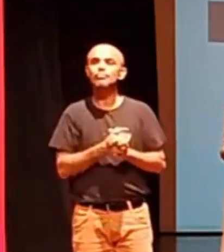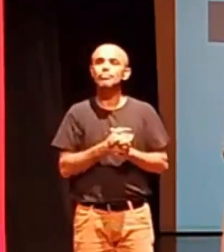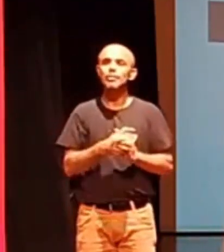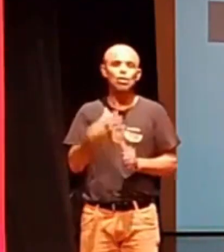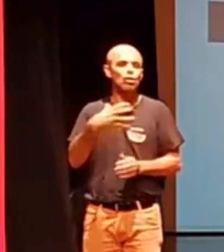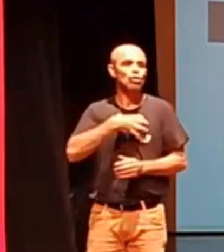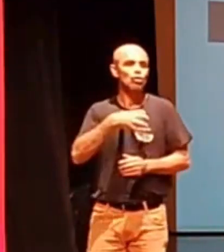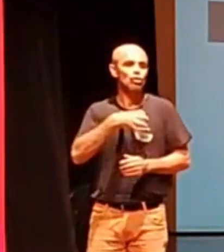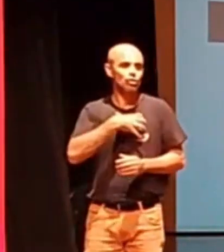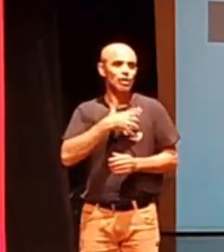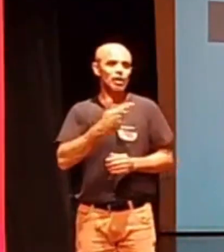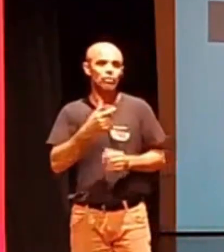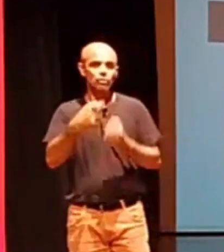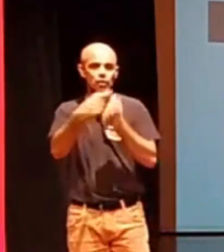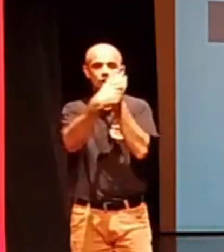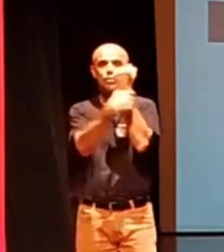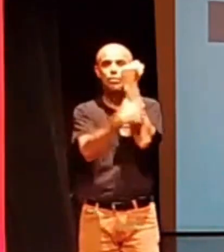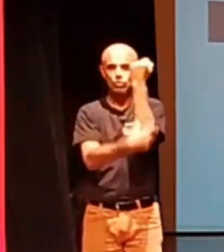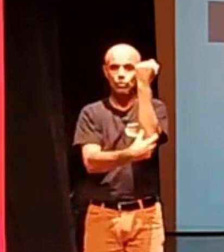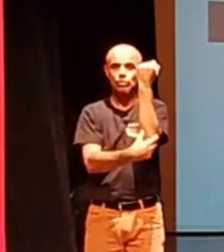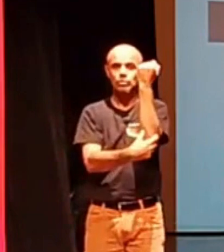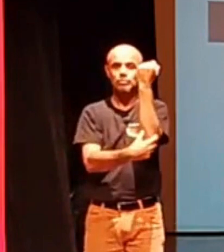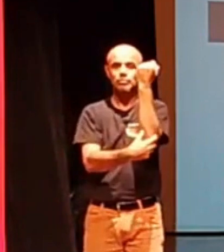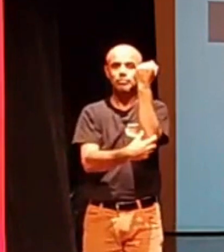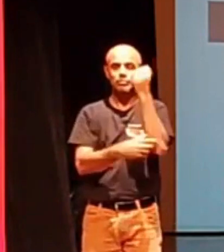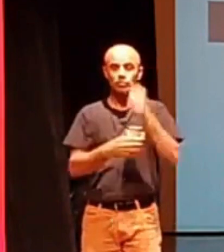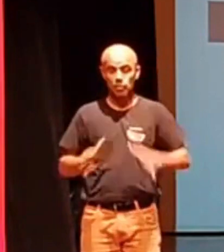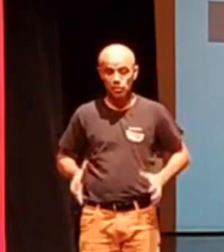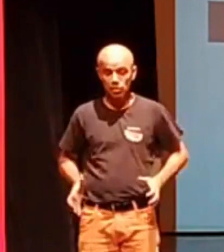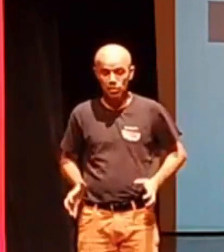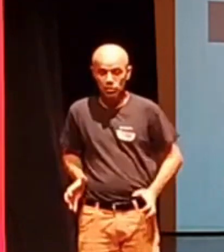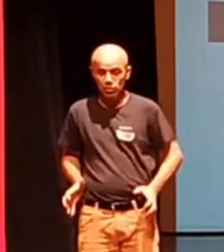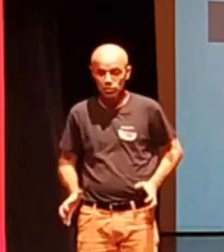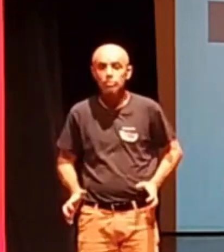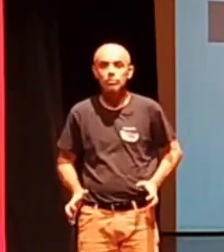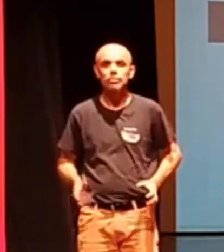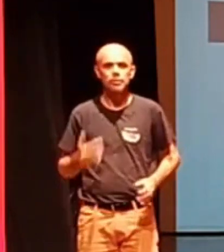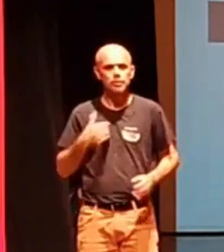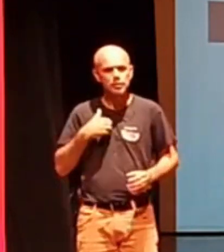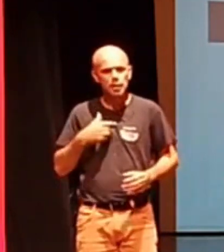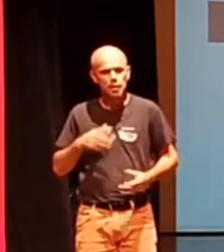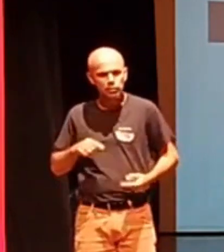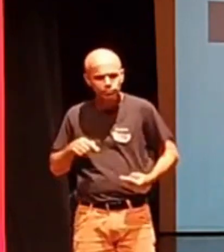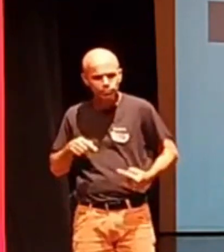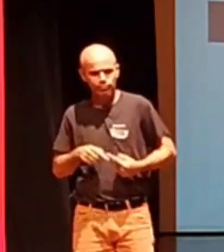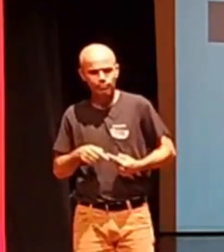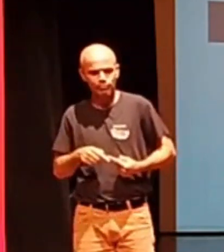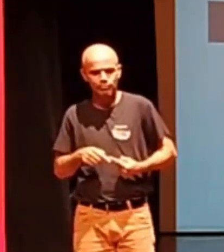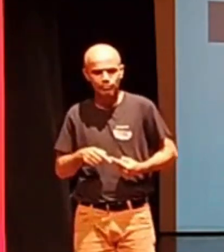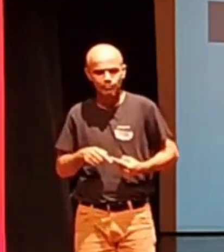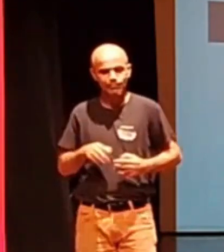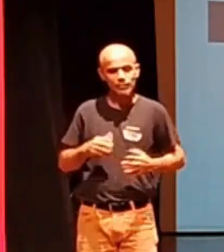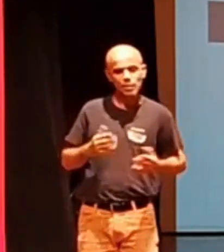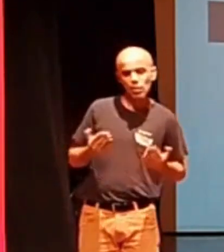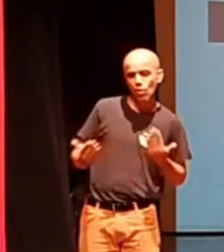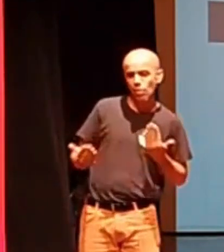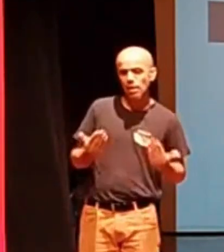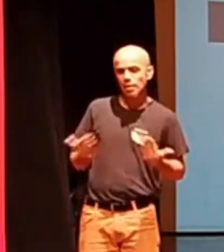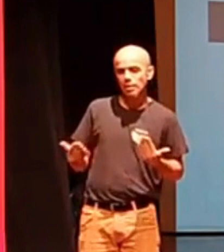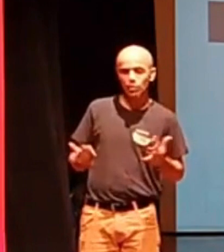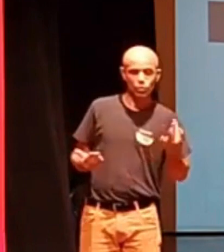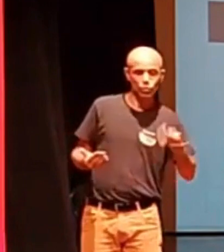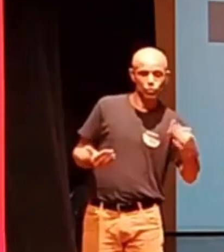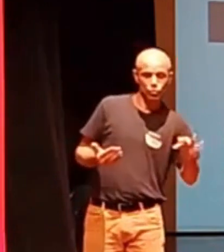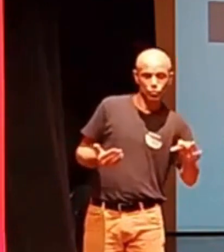da coluna com a prevenção das disfunções do assoalho pélvico. Né? A gente sabe que tem uma associação entre dor lombar e assoalho